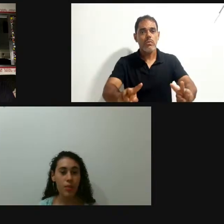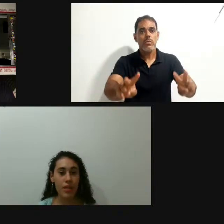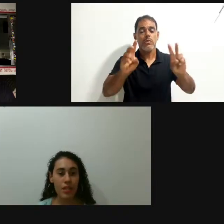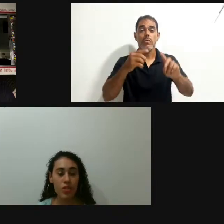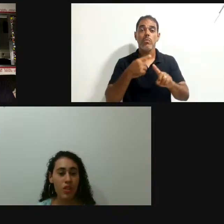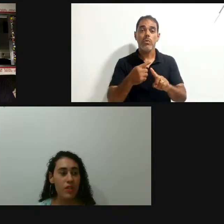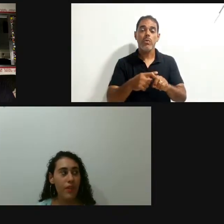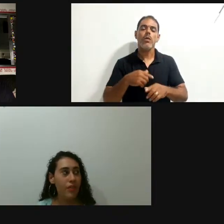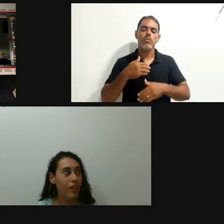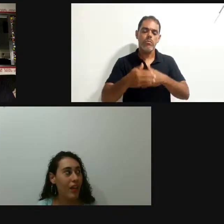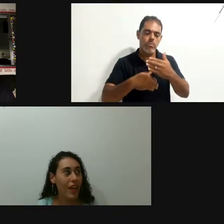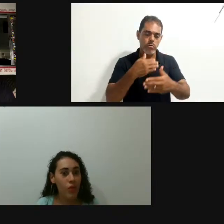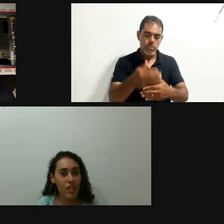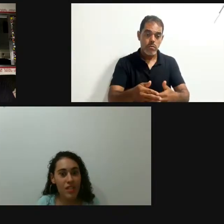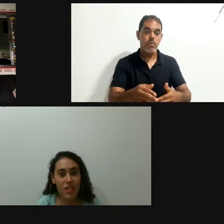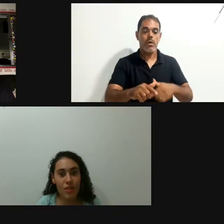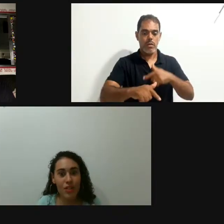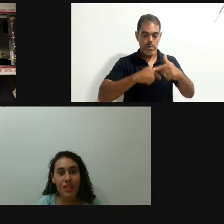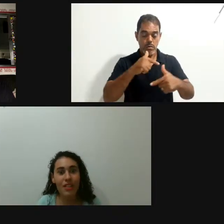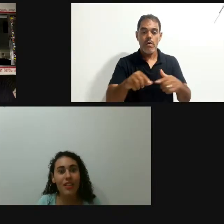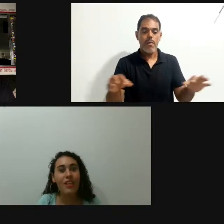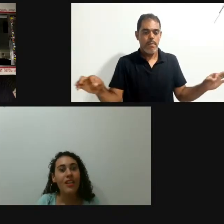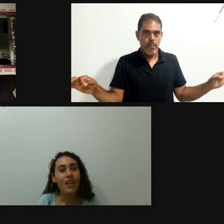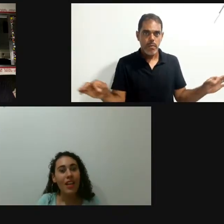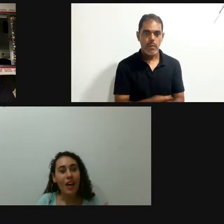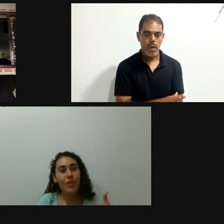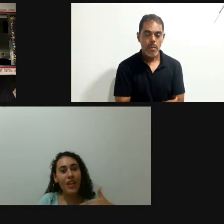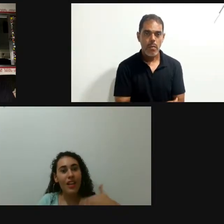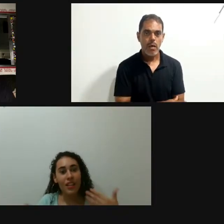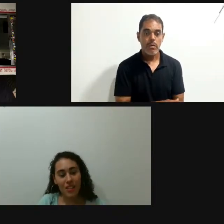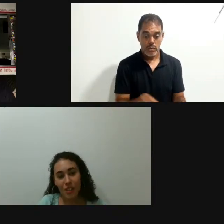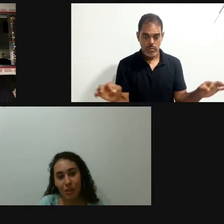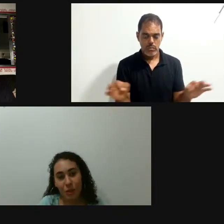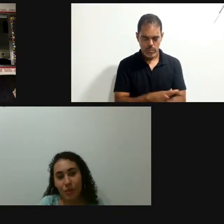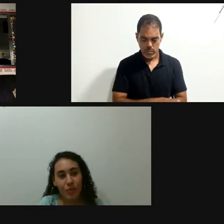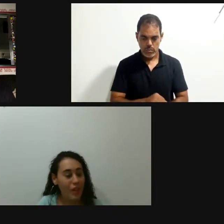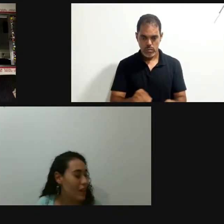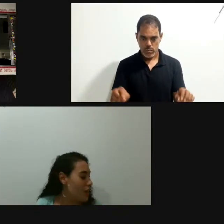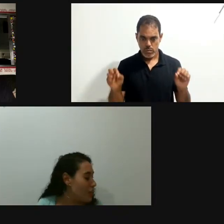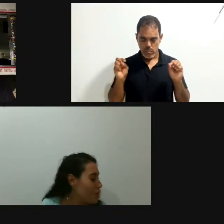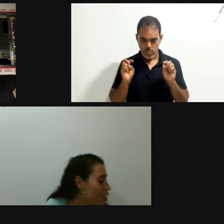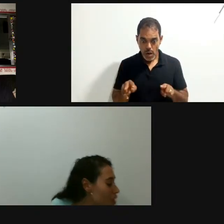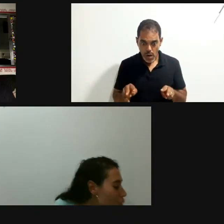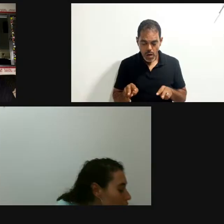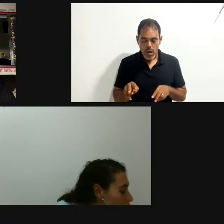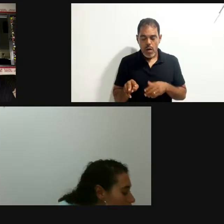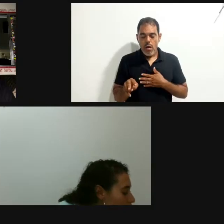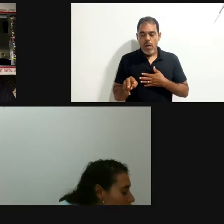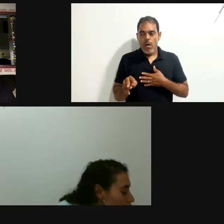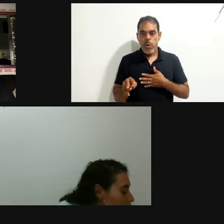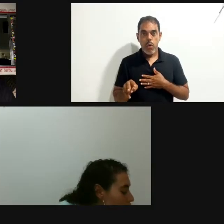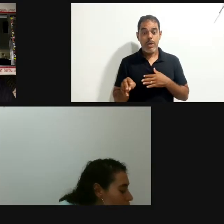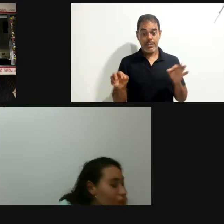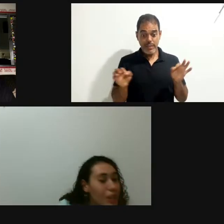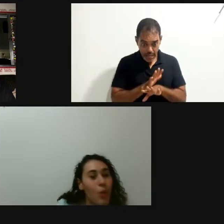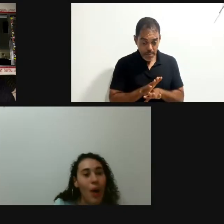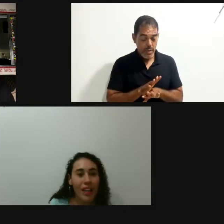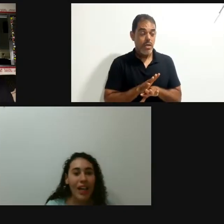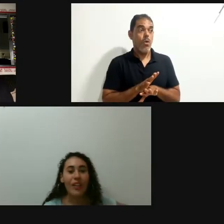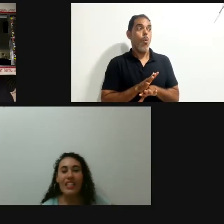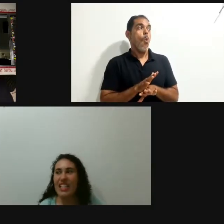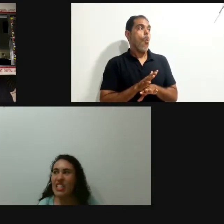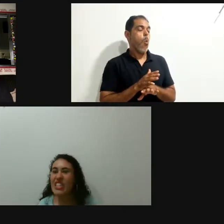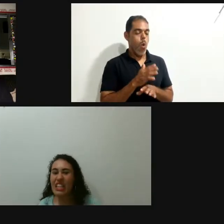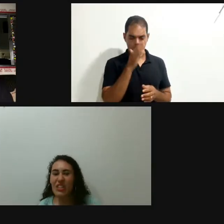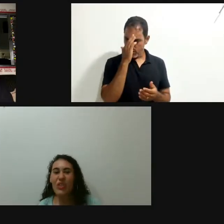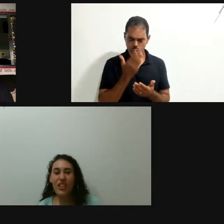na sua mesa, a história você vai ficar. Eu fiz isso, gente. Eu nem acredito. No caso, eu tenho